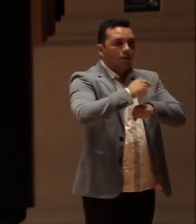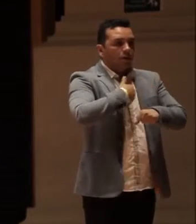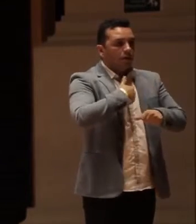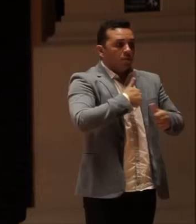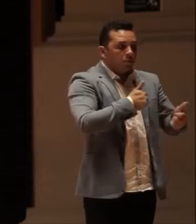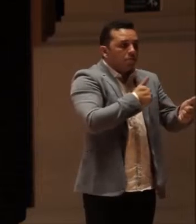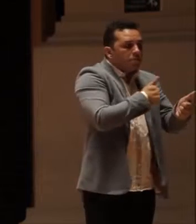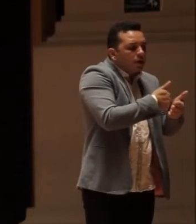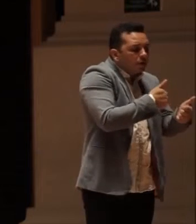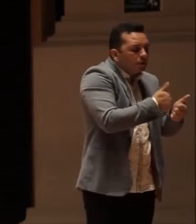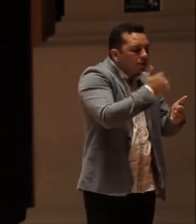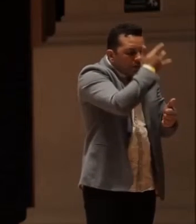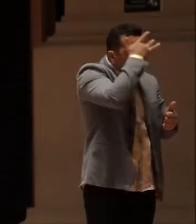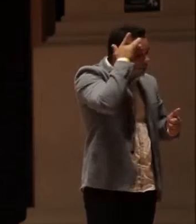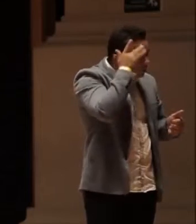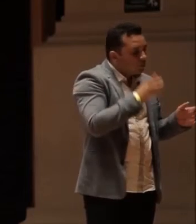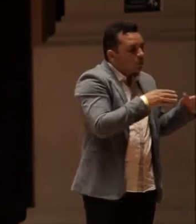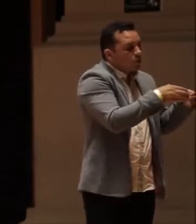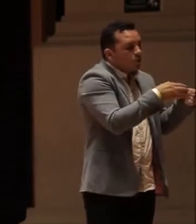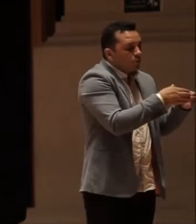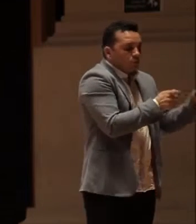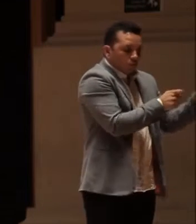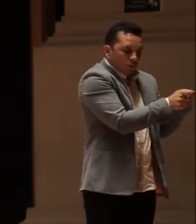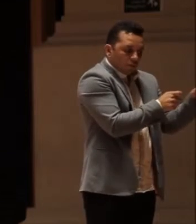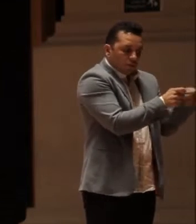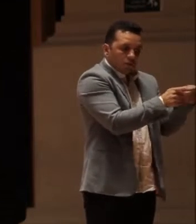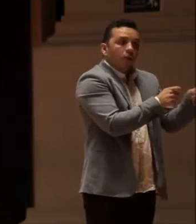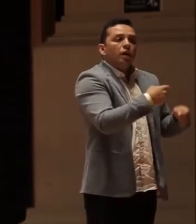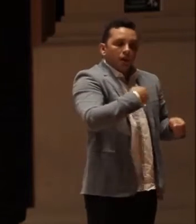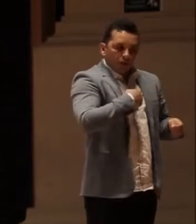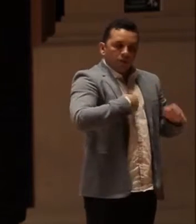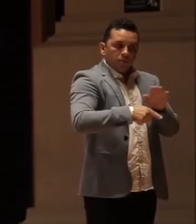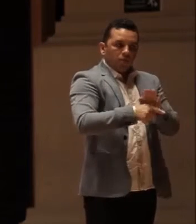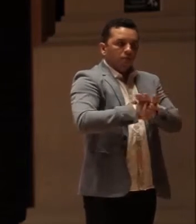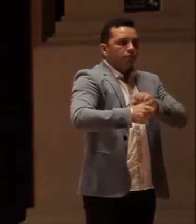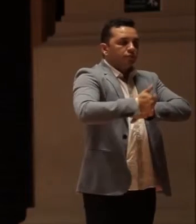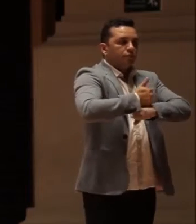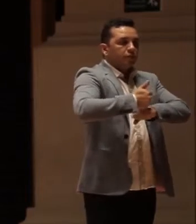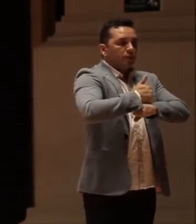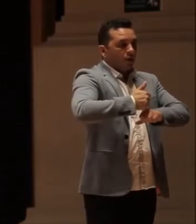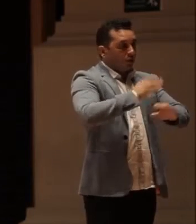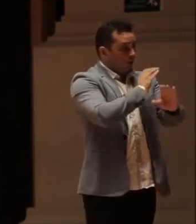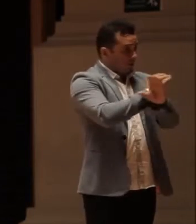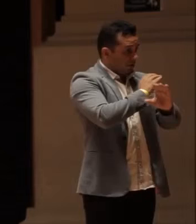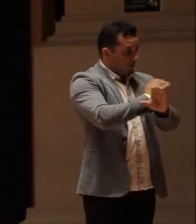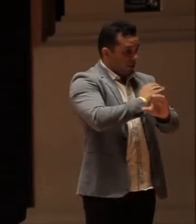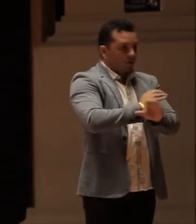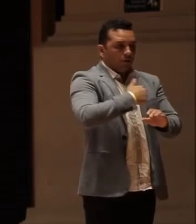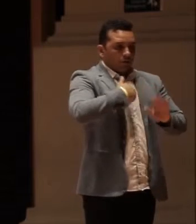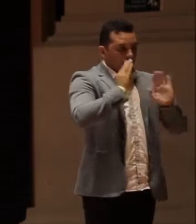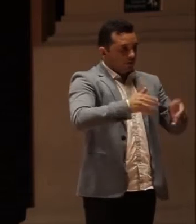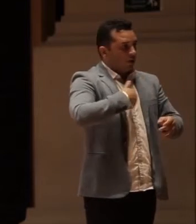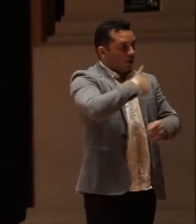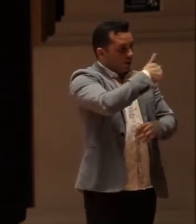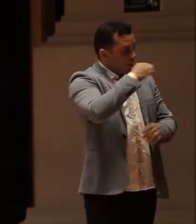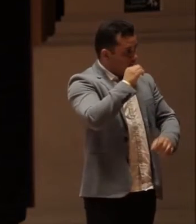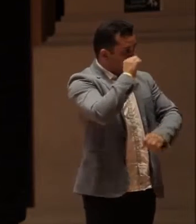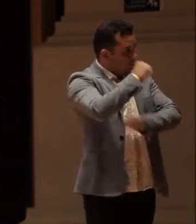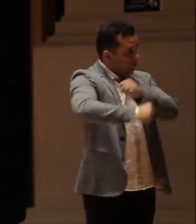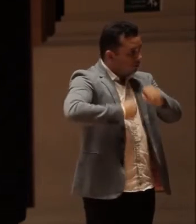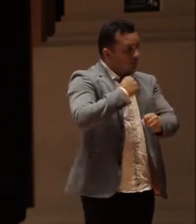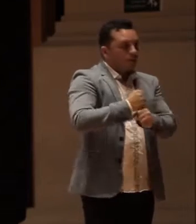órgãos de controle. Eu sou funcionária de carreira da Caixa e, nos últimos 10 anos, estive em Brasília, à frente